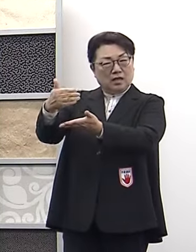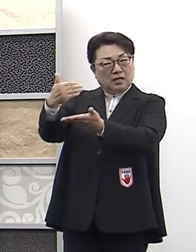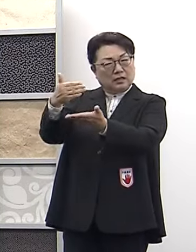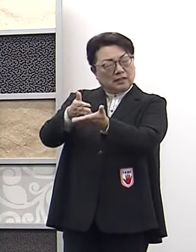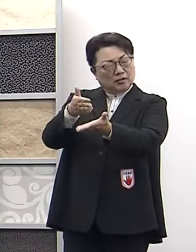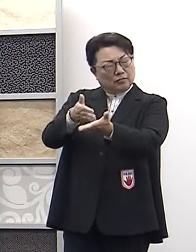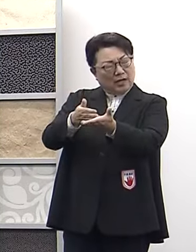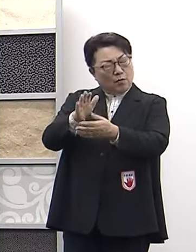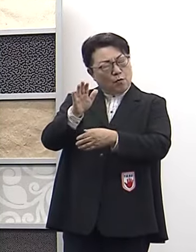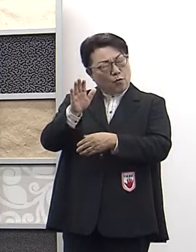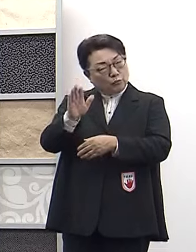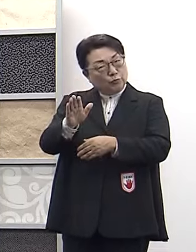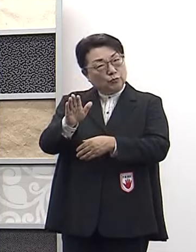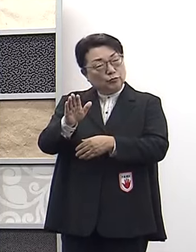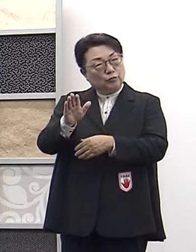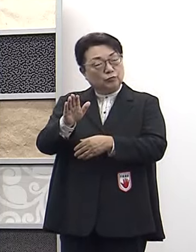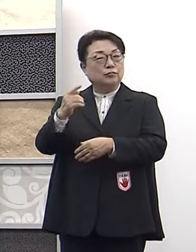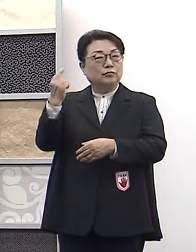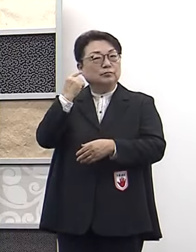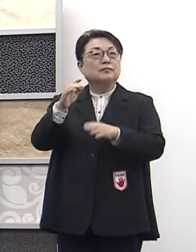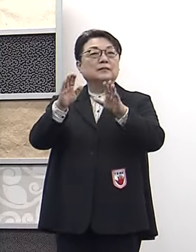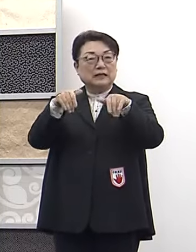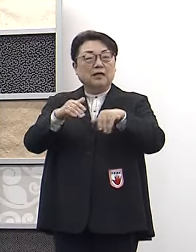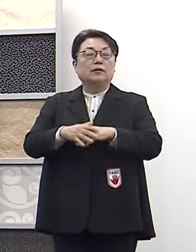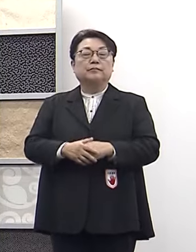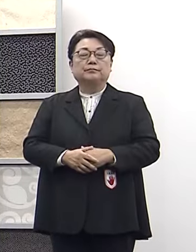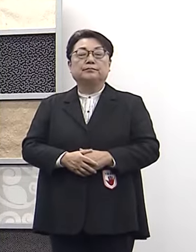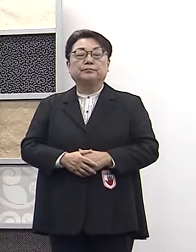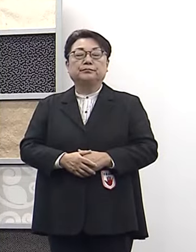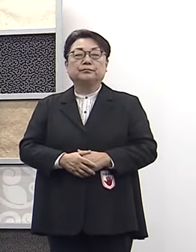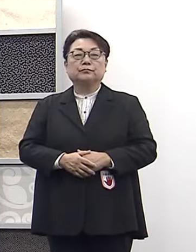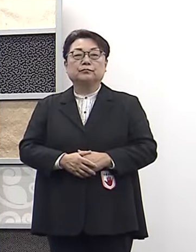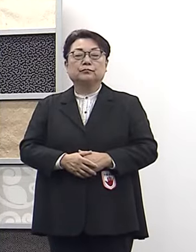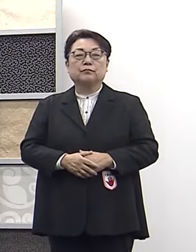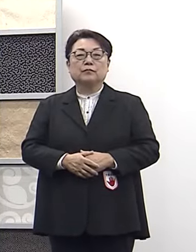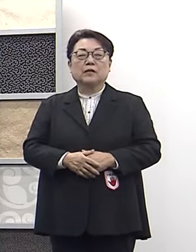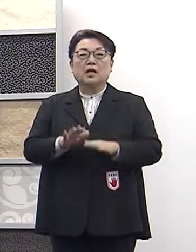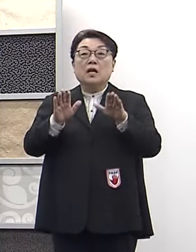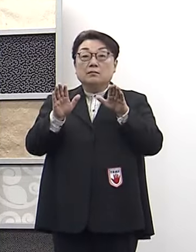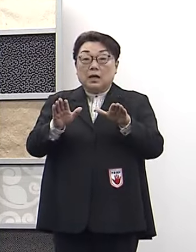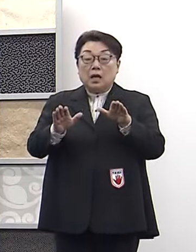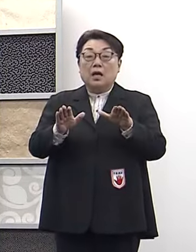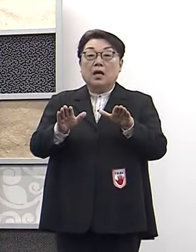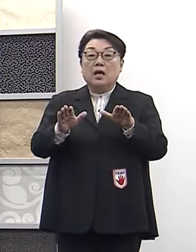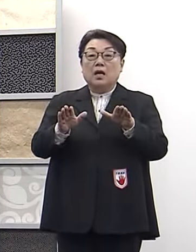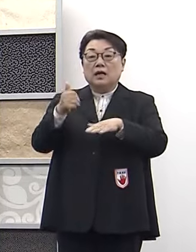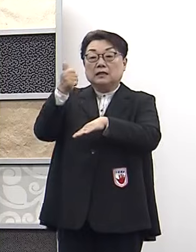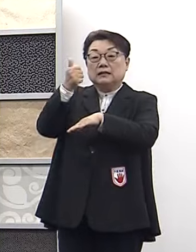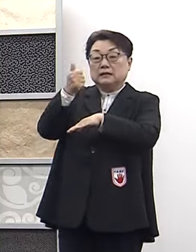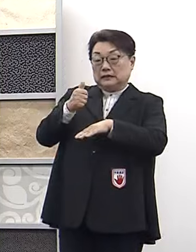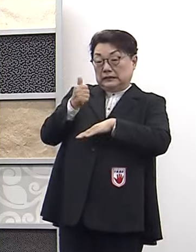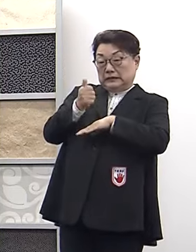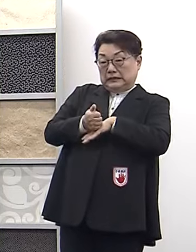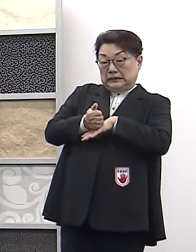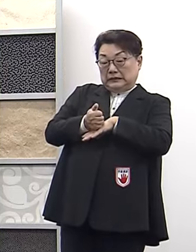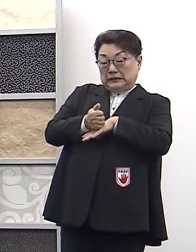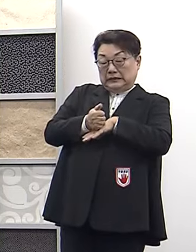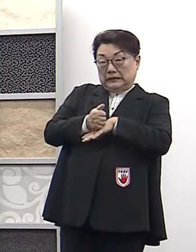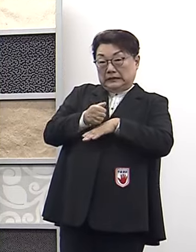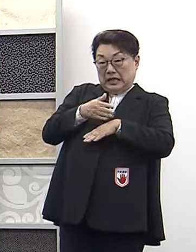なご予定がありますかということを、さっきもお伺いしたんですけれども、現時点で知事の方から説明をする